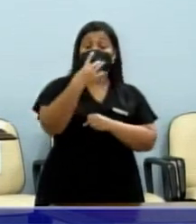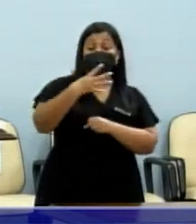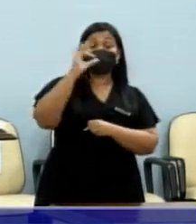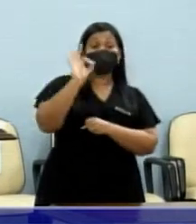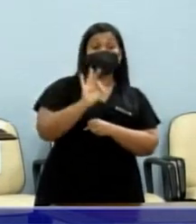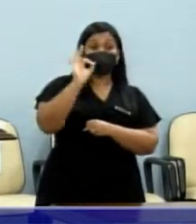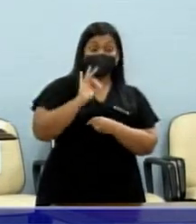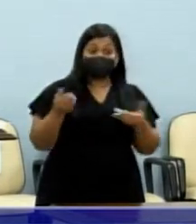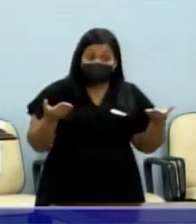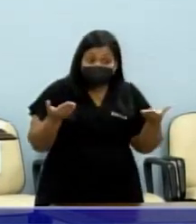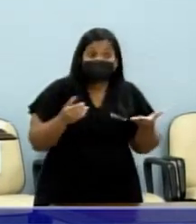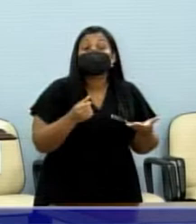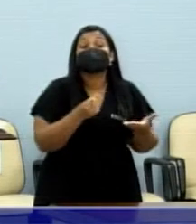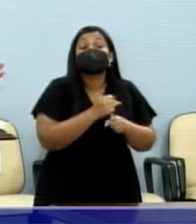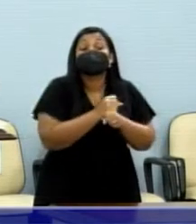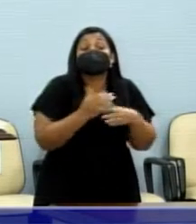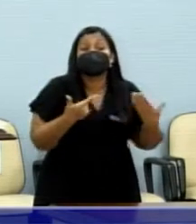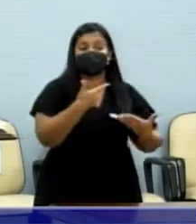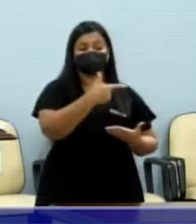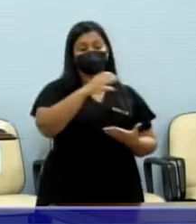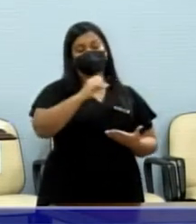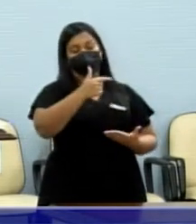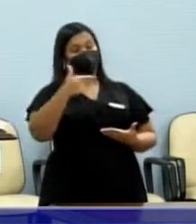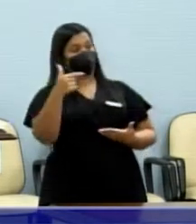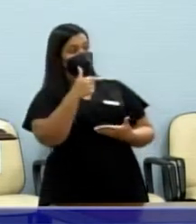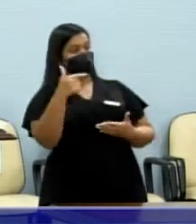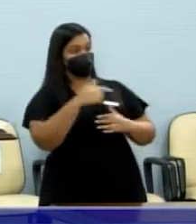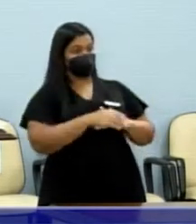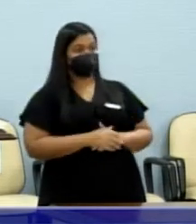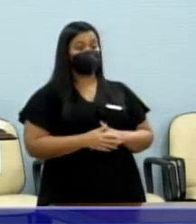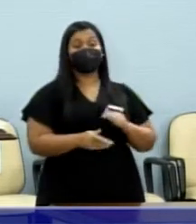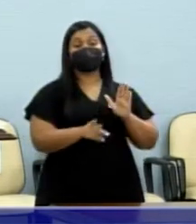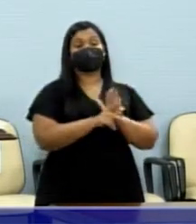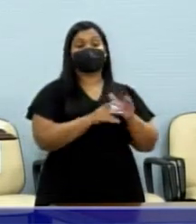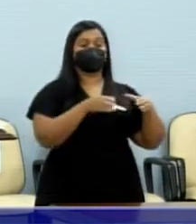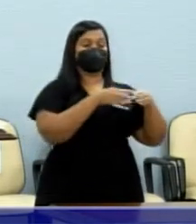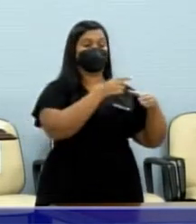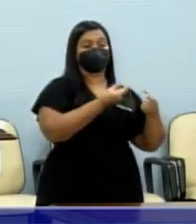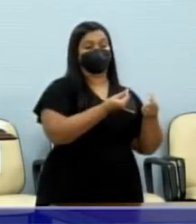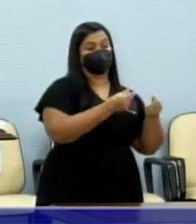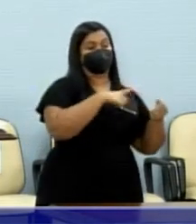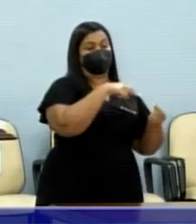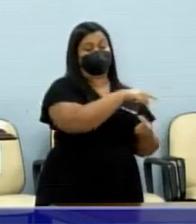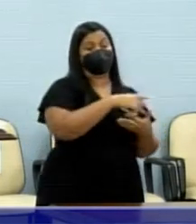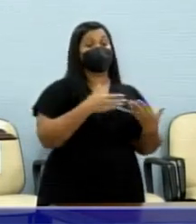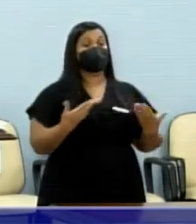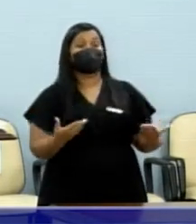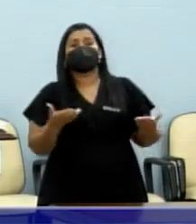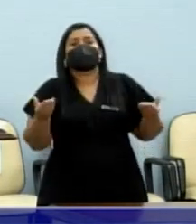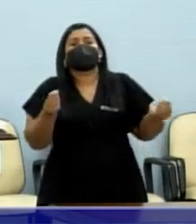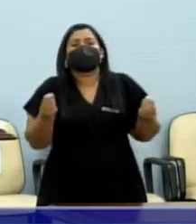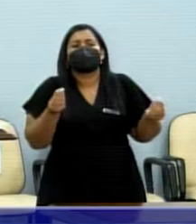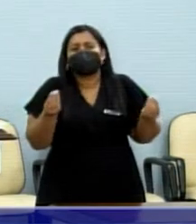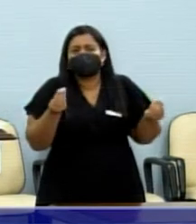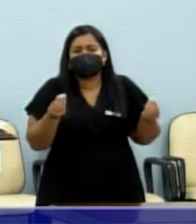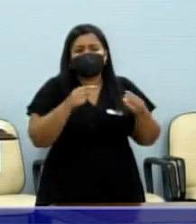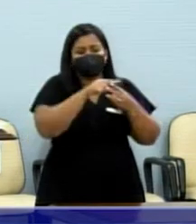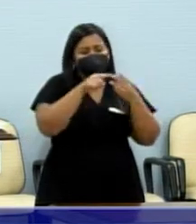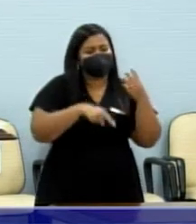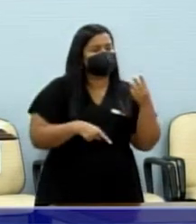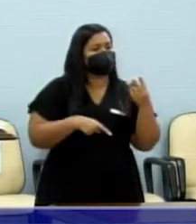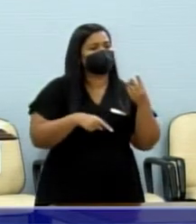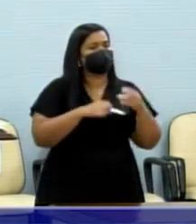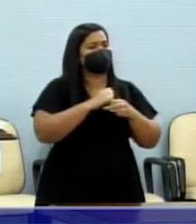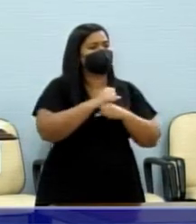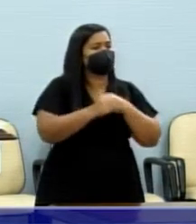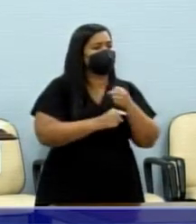nós estamos em 2022, numa democracia burguesa e num sistema capitalista. Cuba, em 3 anos, conseguiu erradicar o